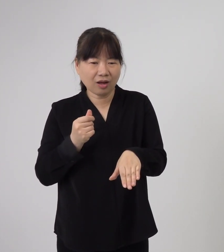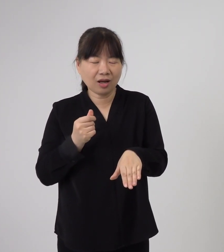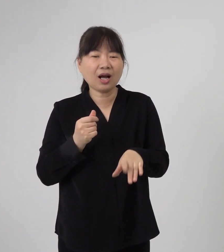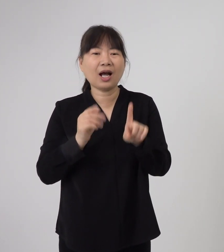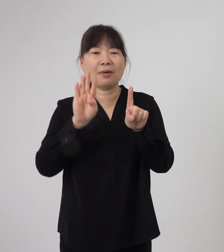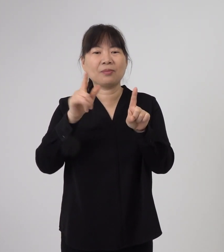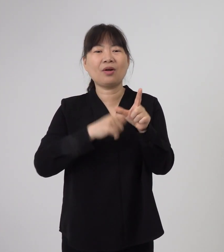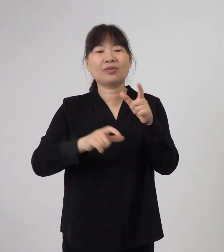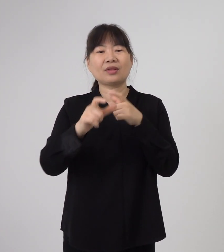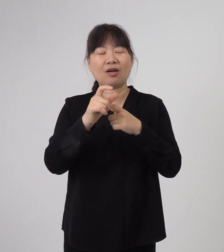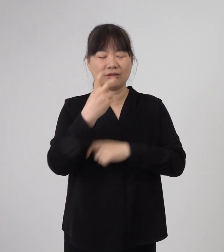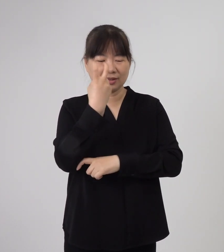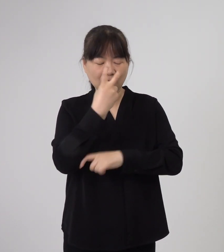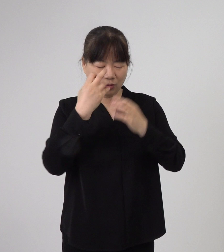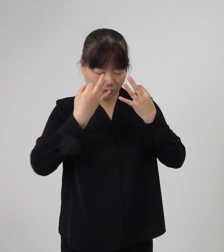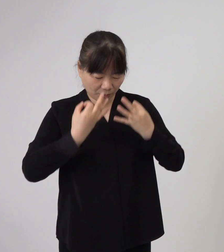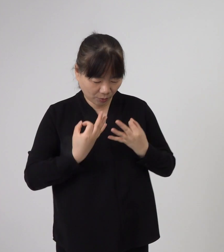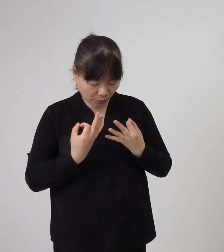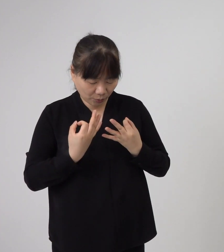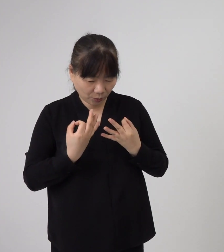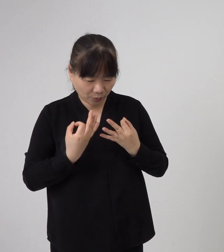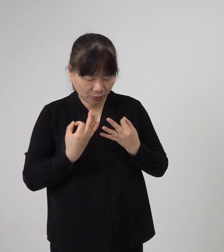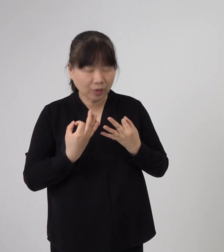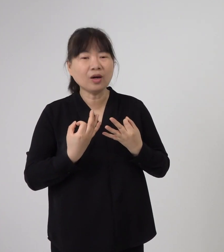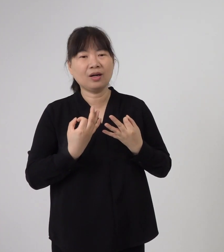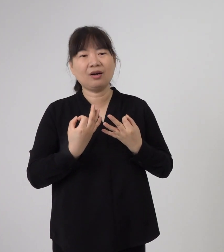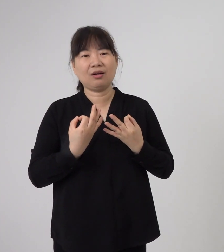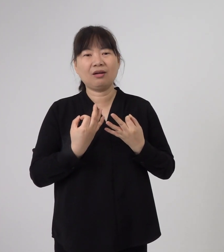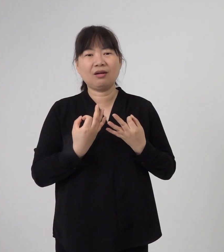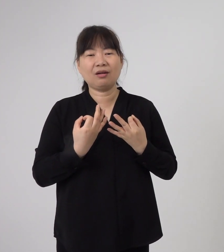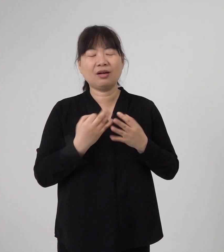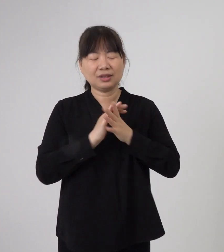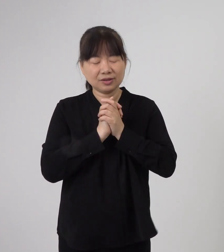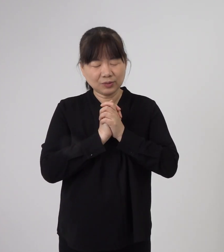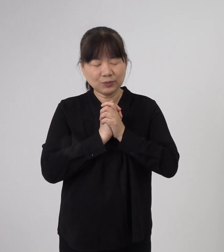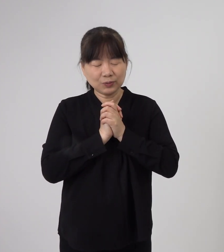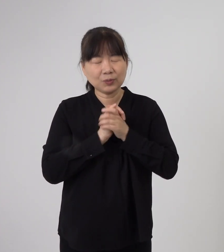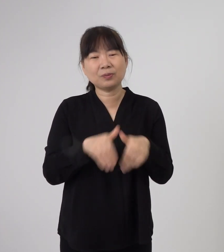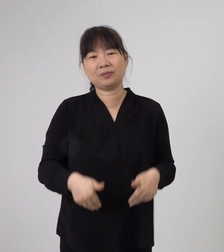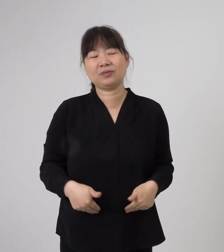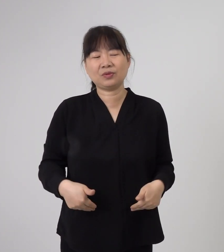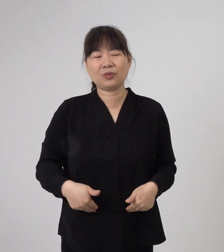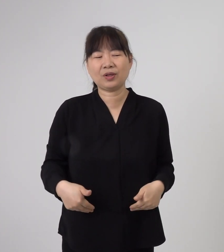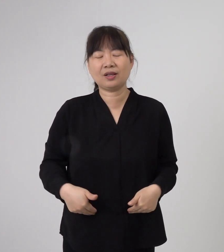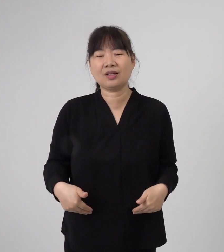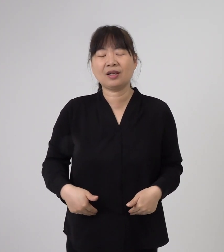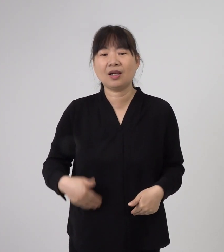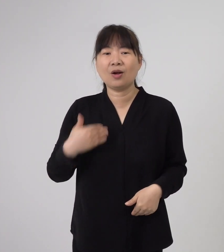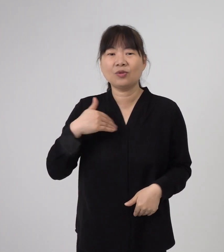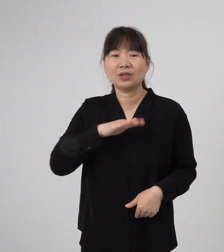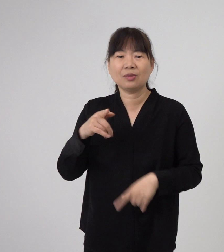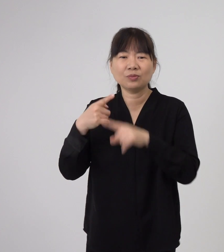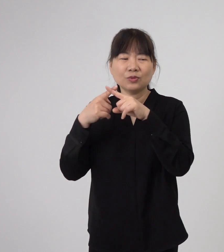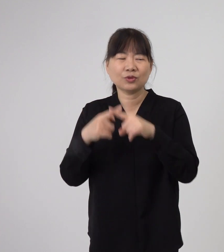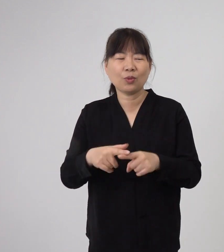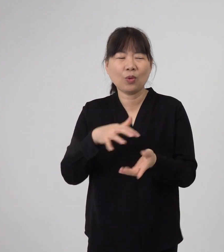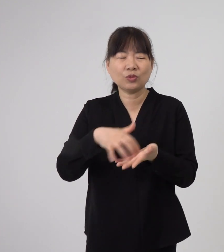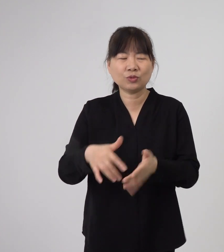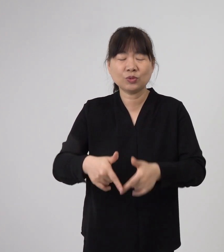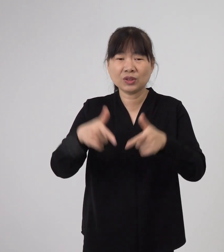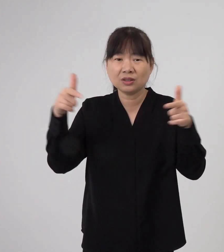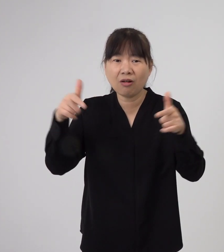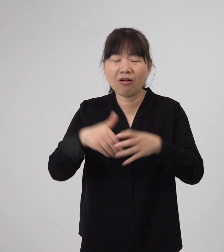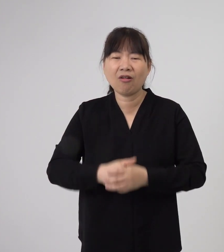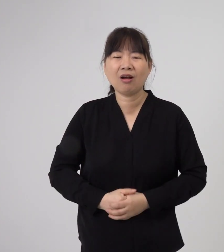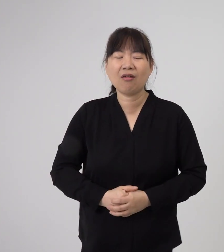한 번은 점검하고 두들겨서 가는 게 옳은 태도입니다. 우리는 무조건 수가